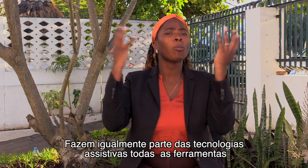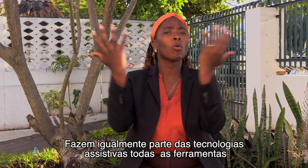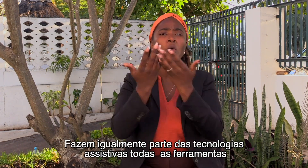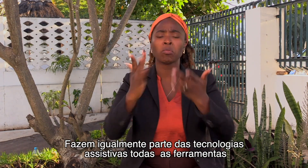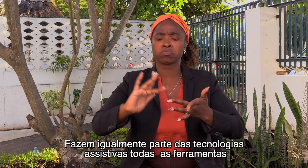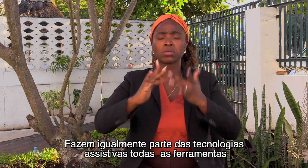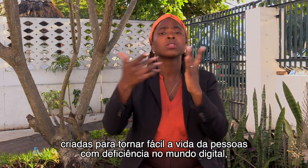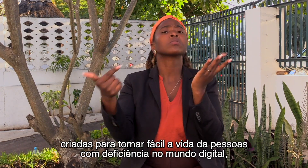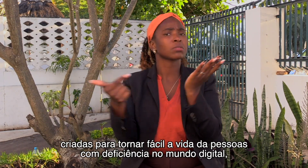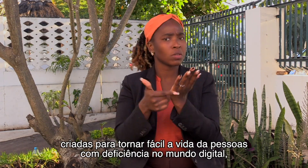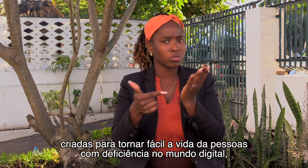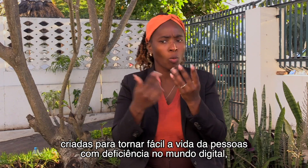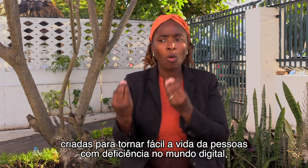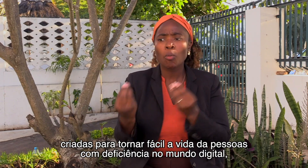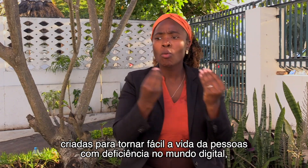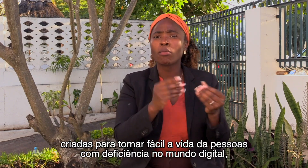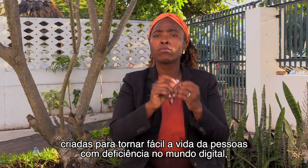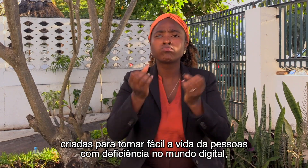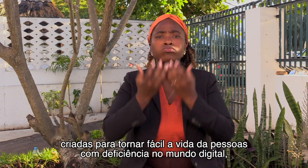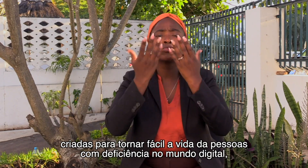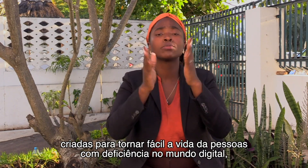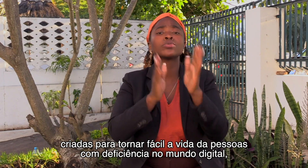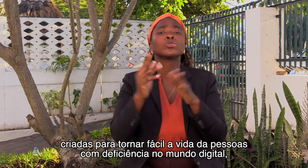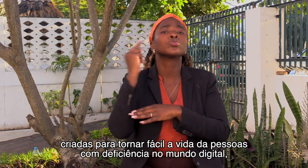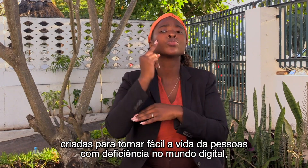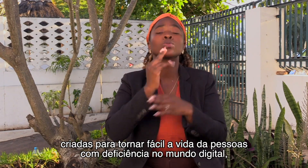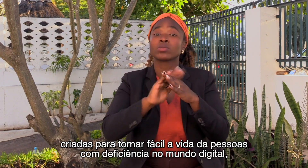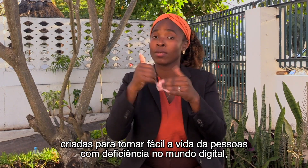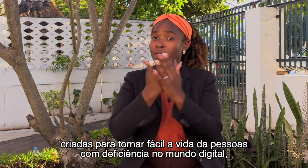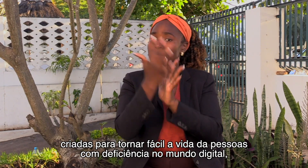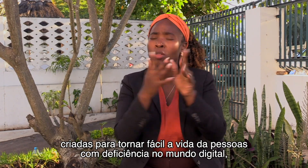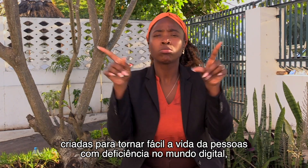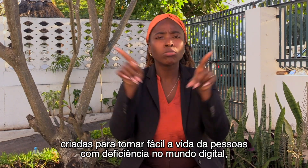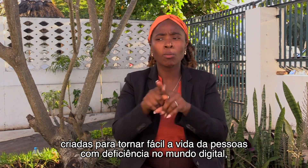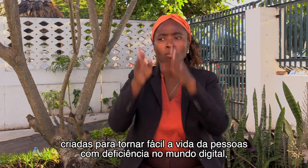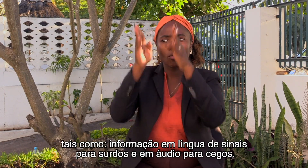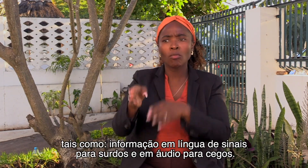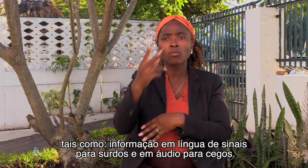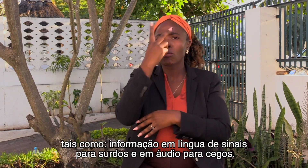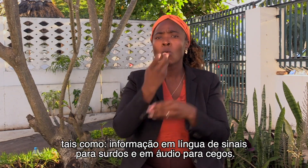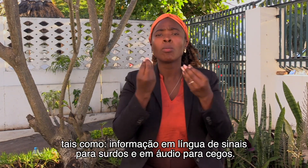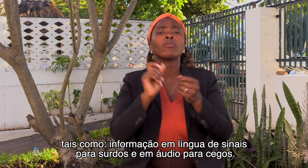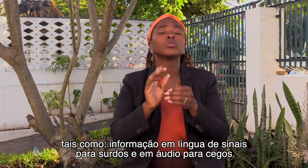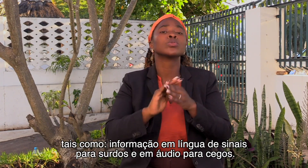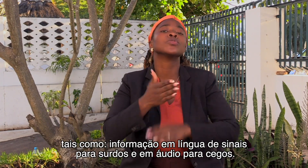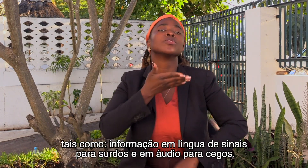todas as ferramentas criadas para tornar fácil a vida da pessoa com deficiência no mundo digital, tais como informação em língua